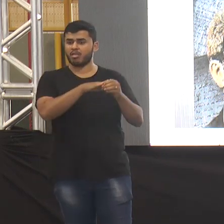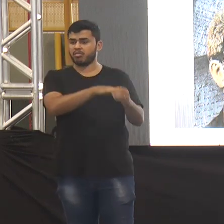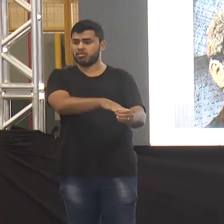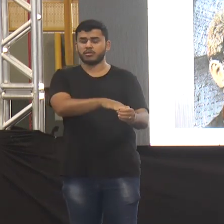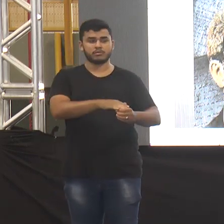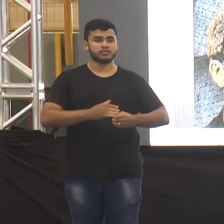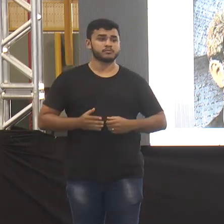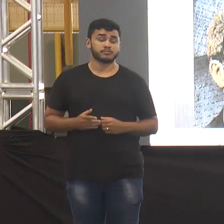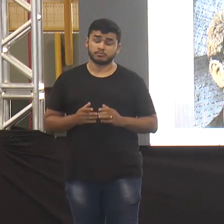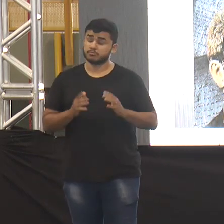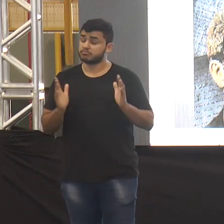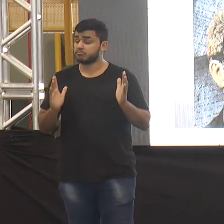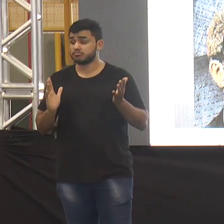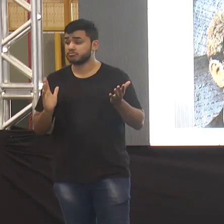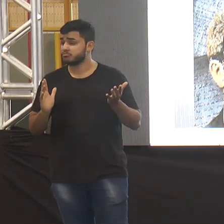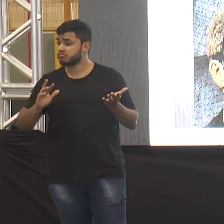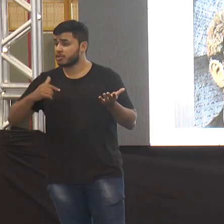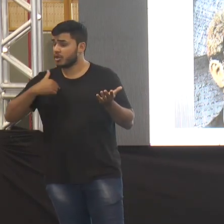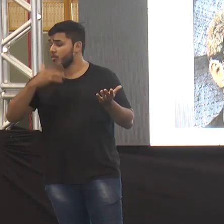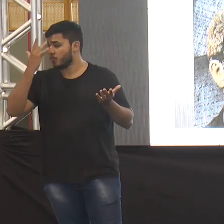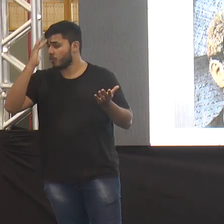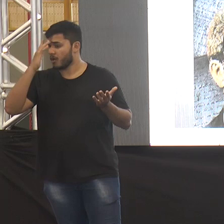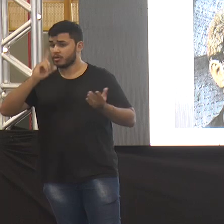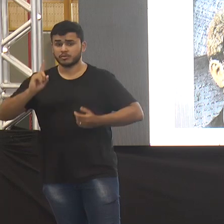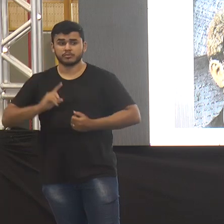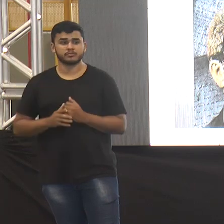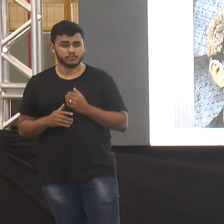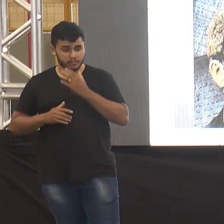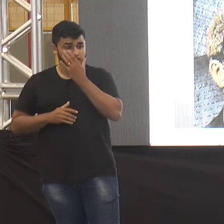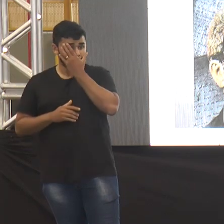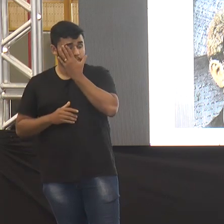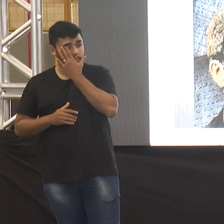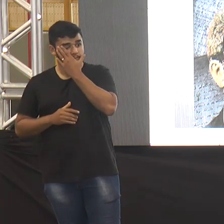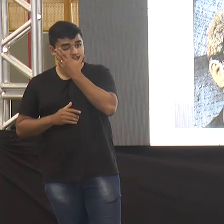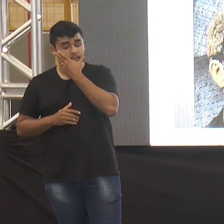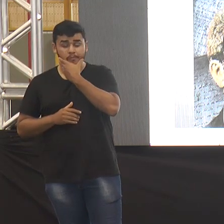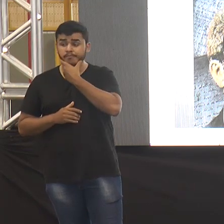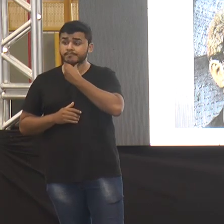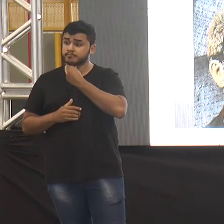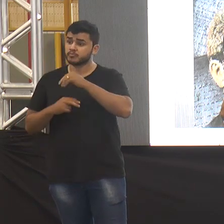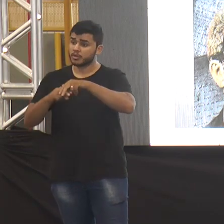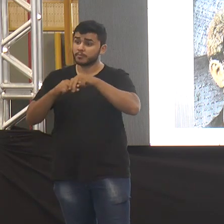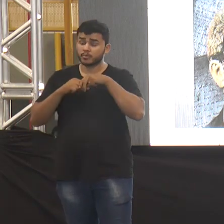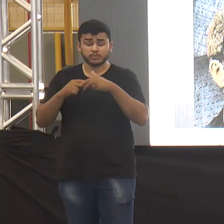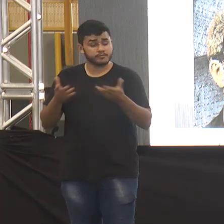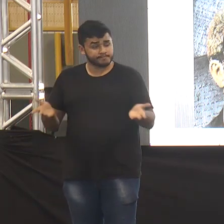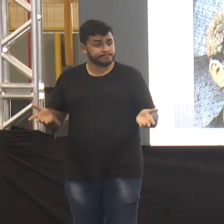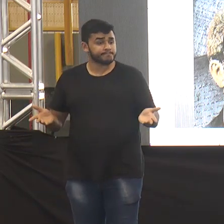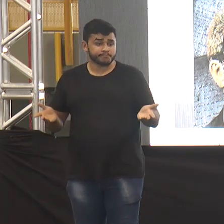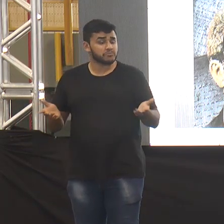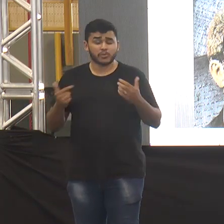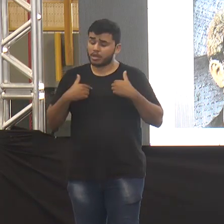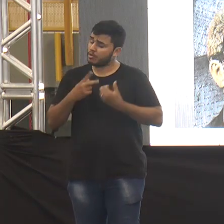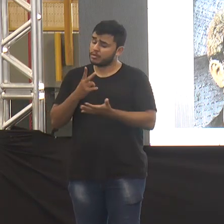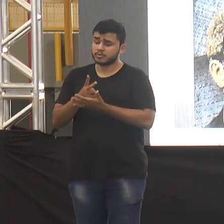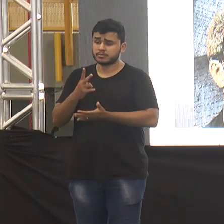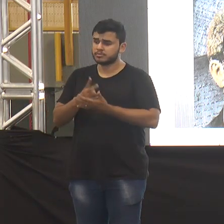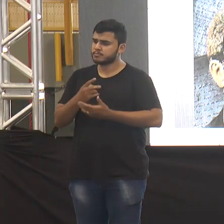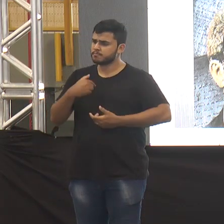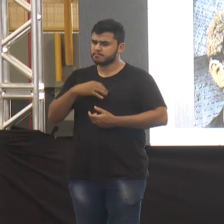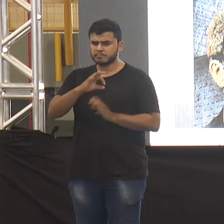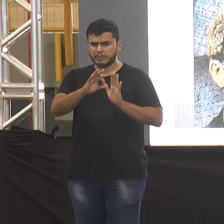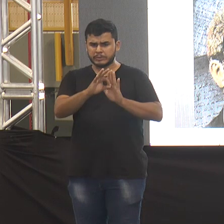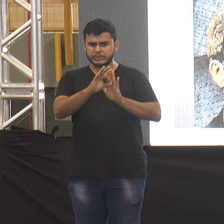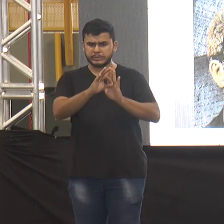assunto polêmico para a gente tratar, né? Então vou evitar. Mas não, eu sempre